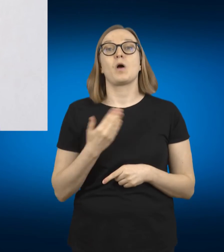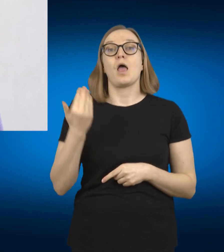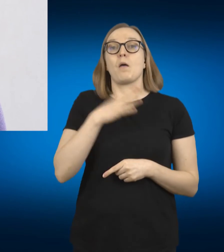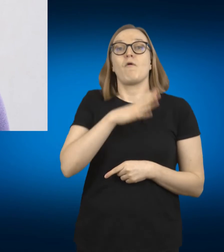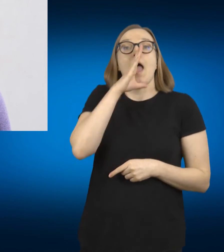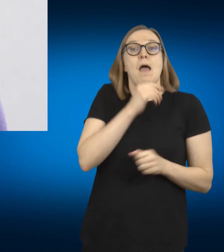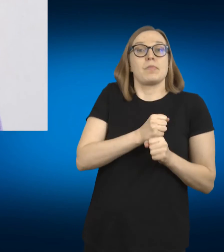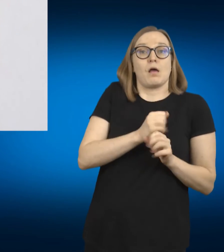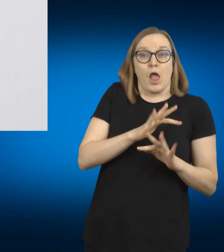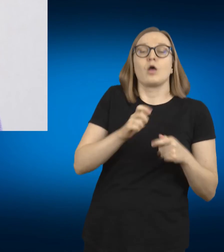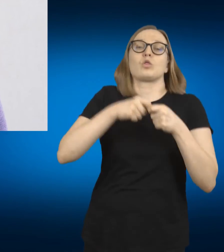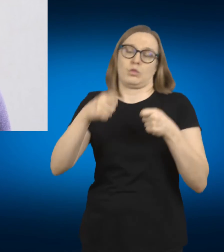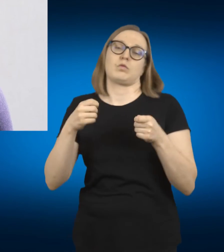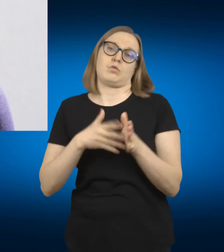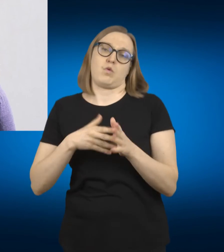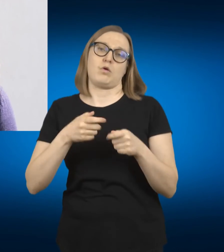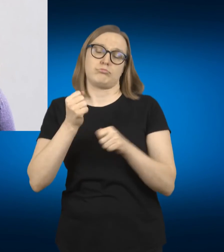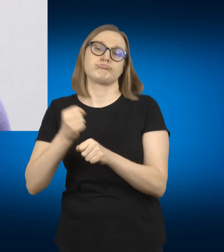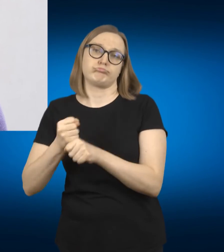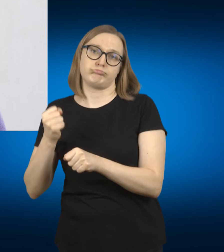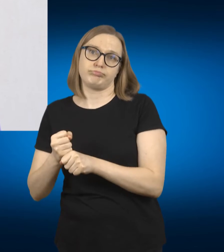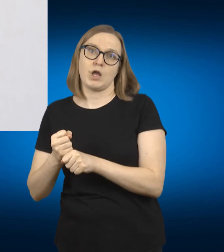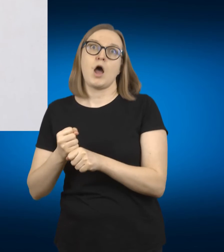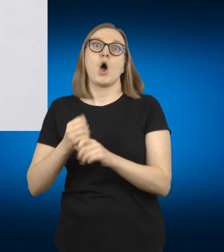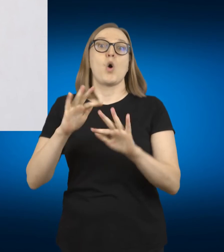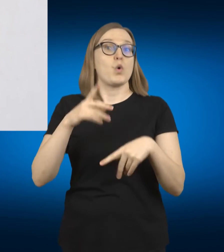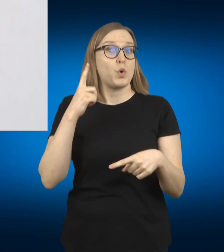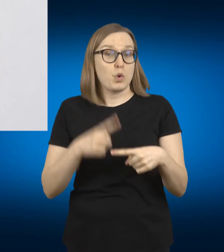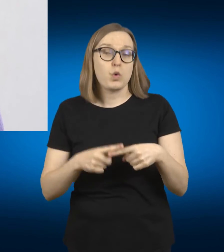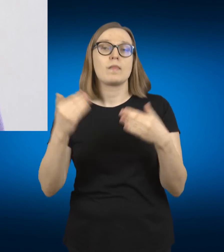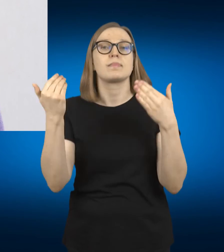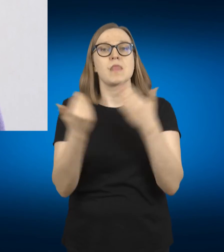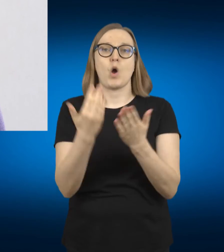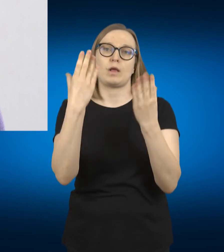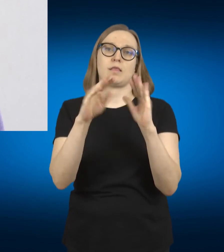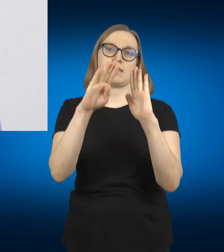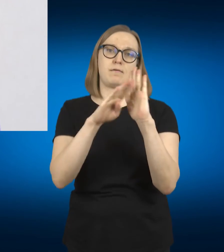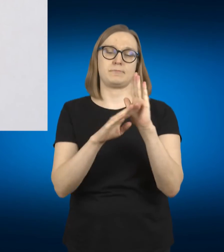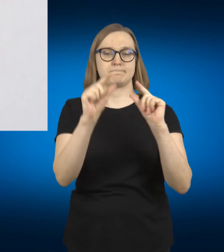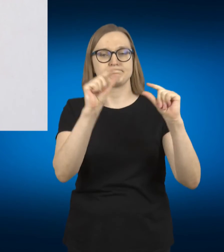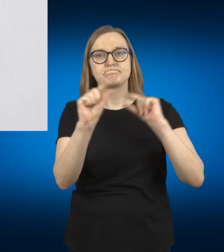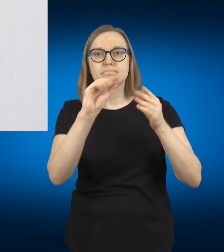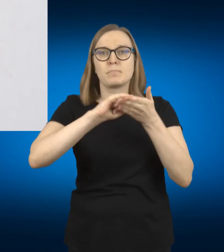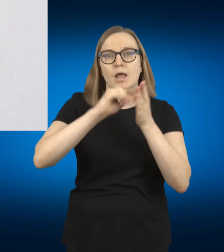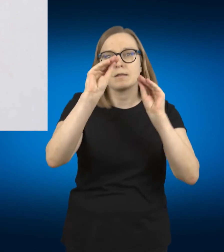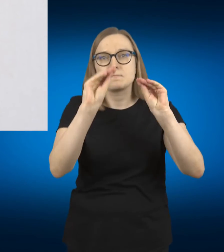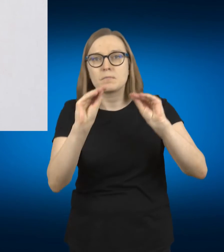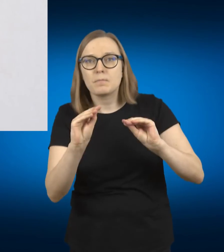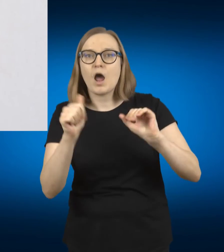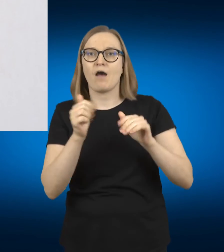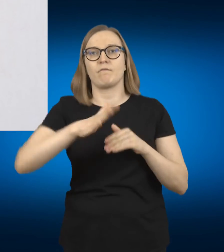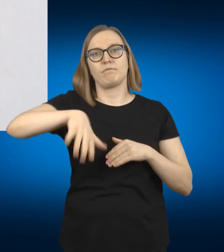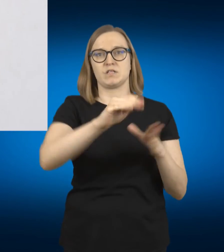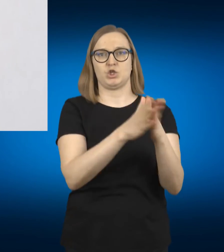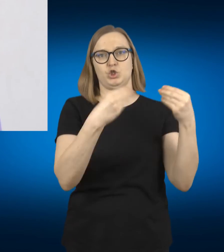kuriuos darydavot ir kuriuos vis dar gali daryti, arba susikurti naują rutiną dienotvarkę, kuri būtų tinkama visai